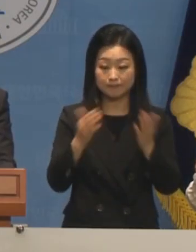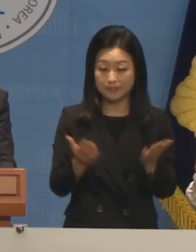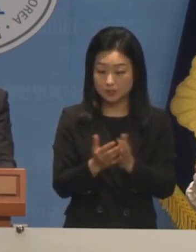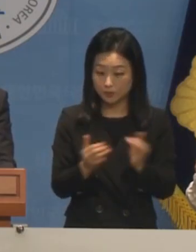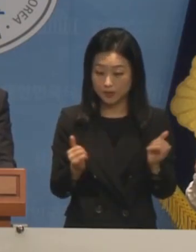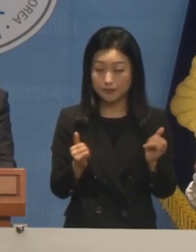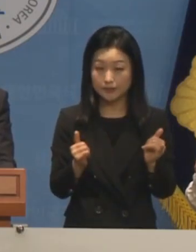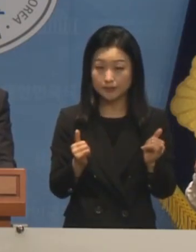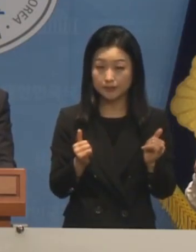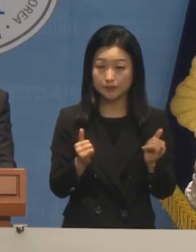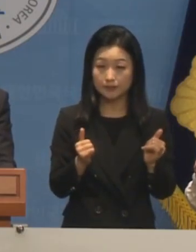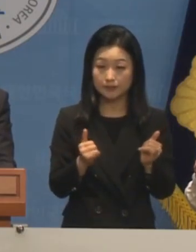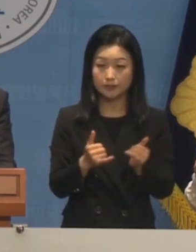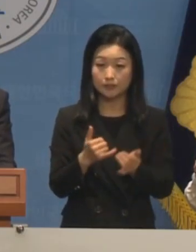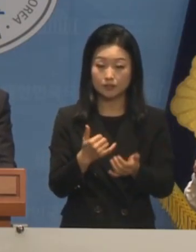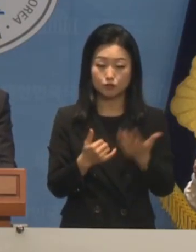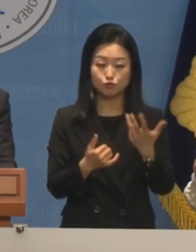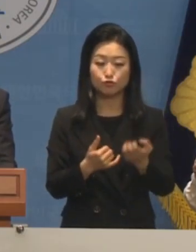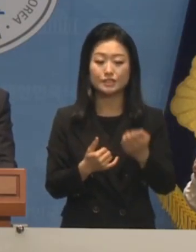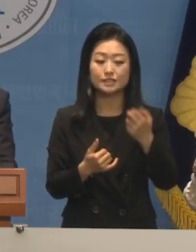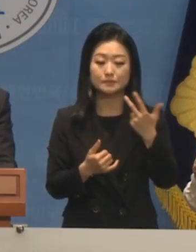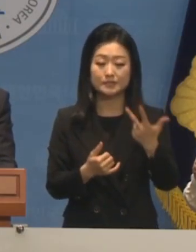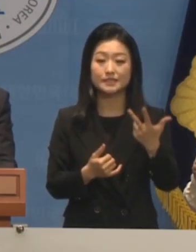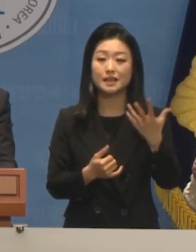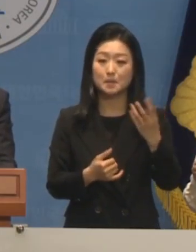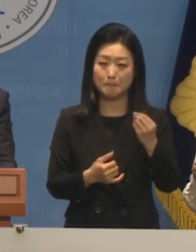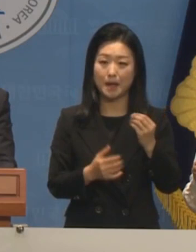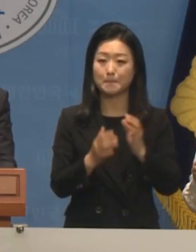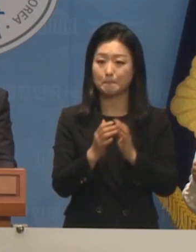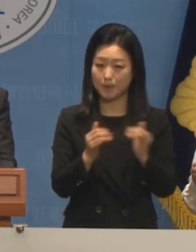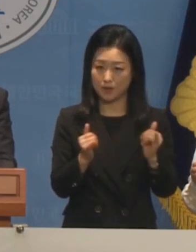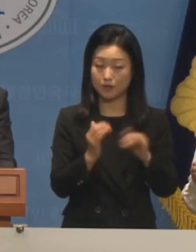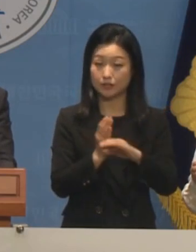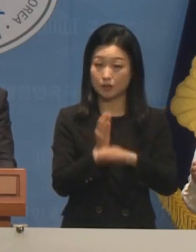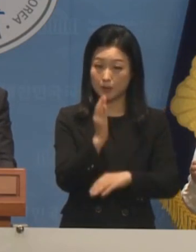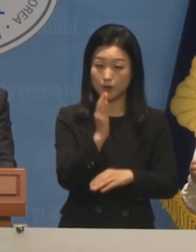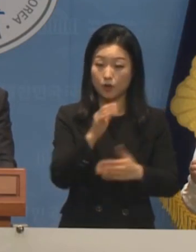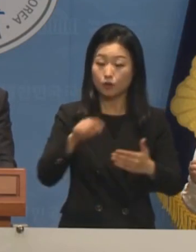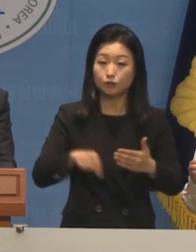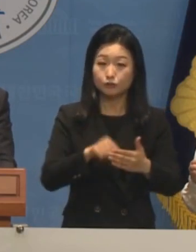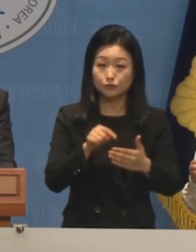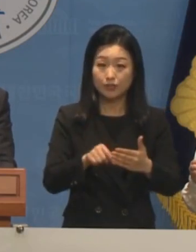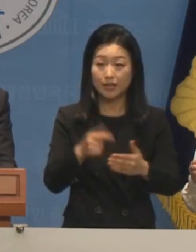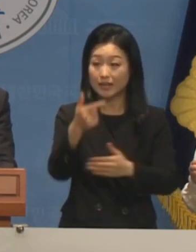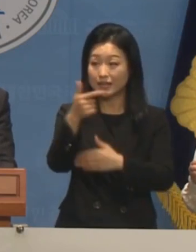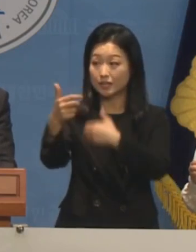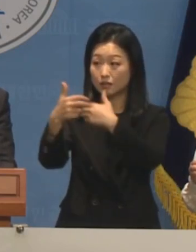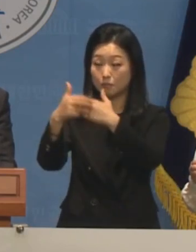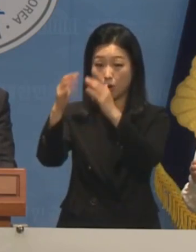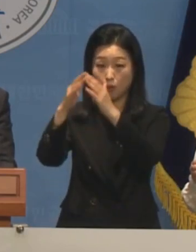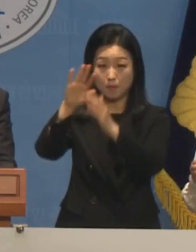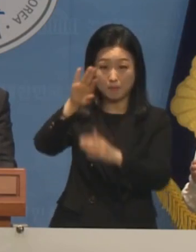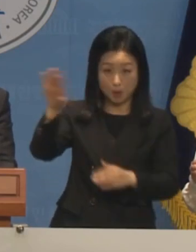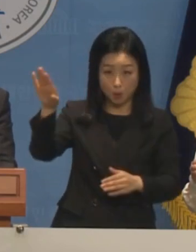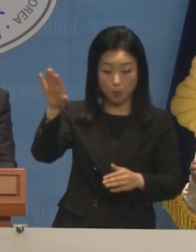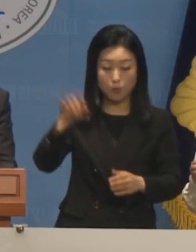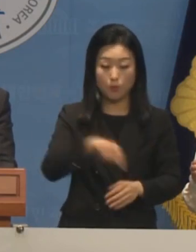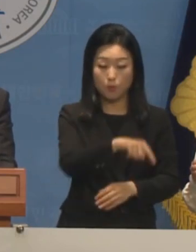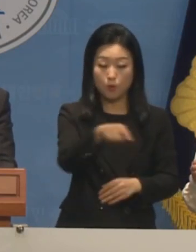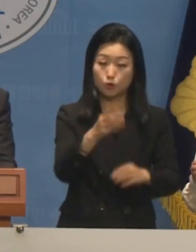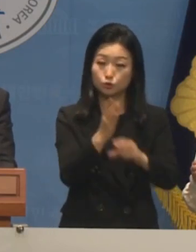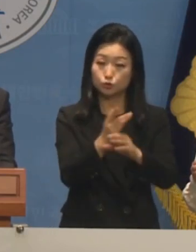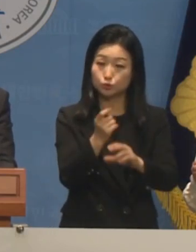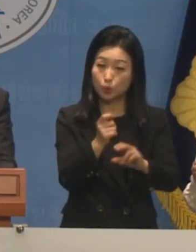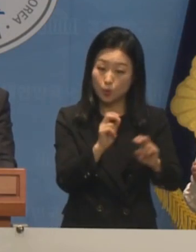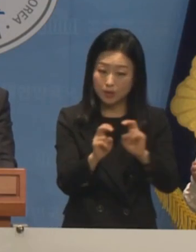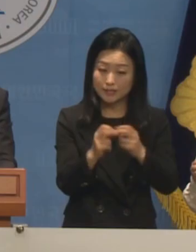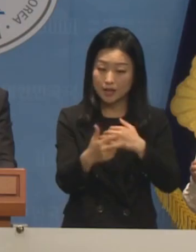보건의료인 은 97만 명이 넘습니다 그중 대형병원 근무자를 제하면 중소